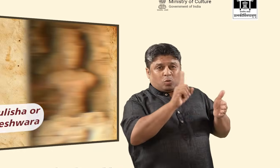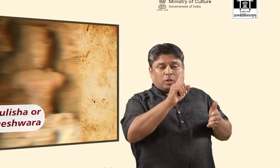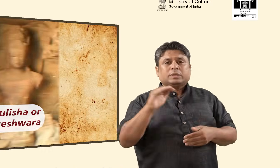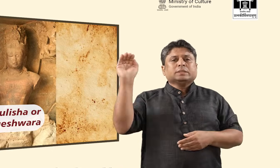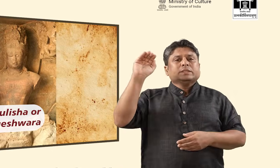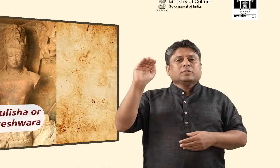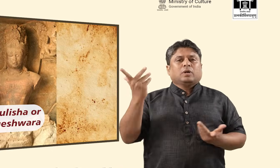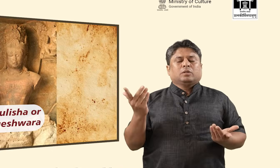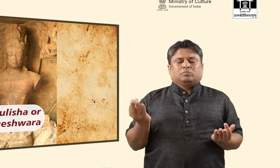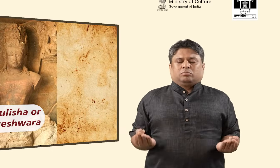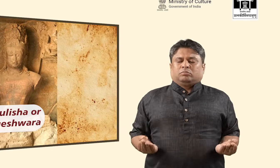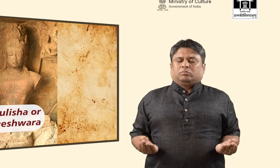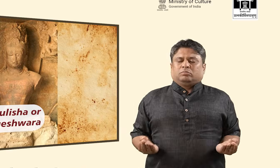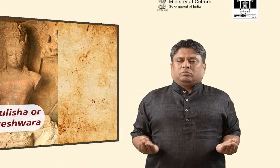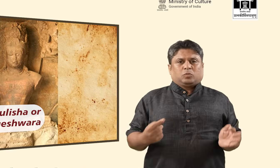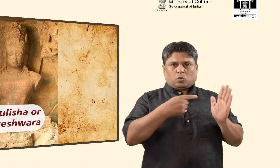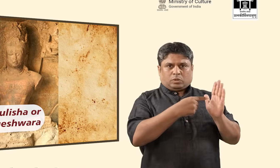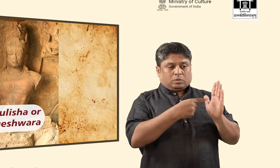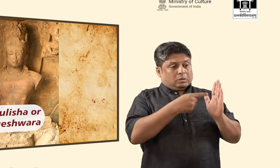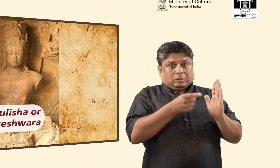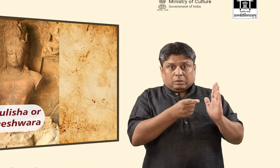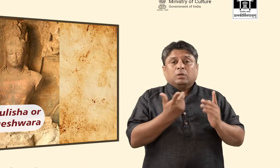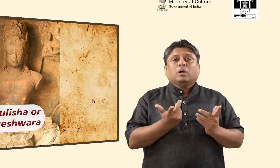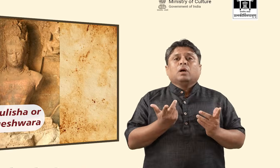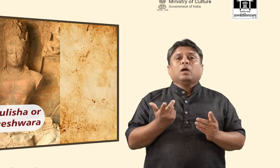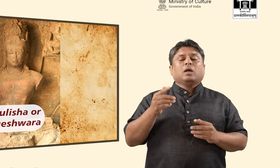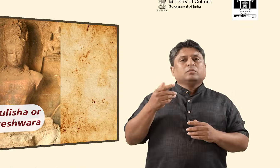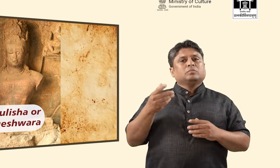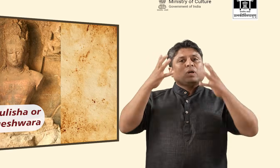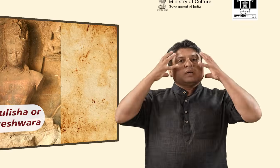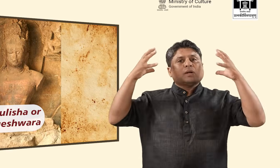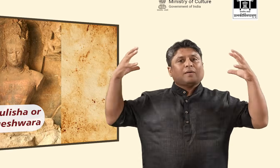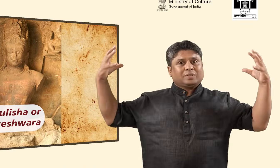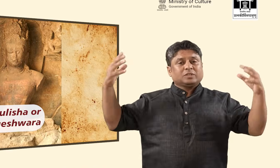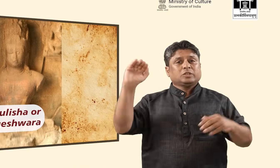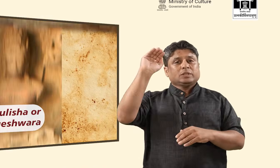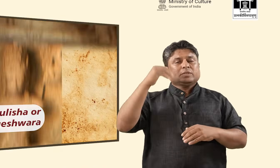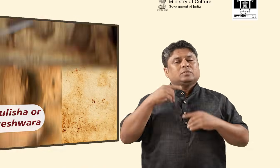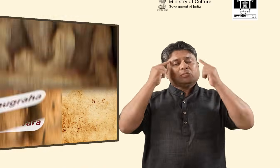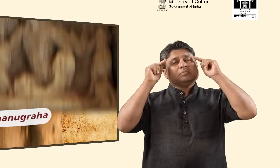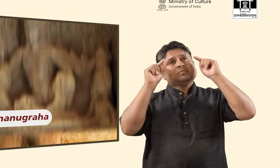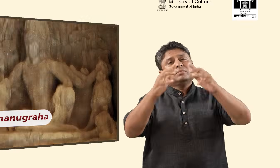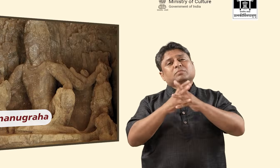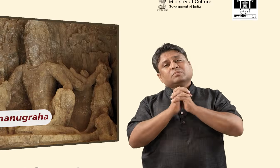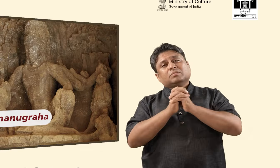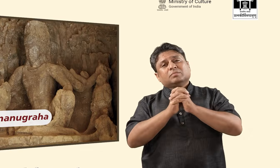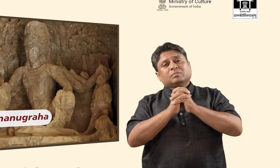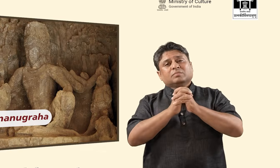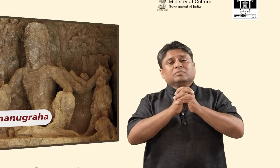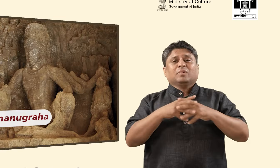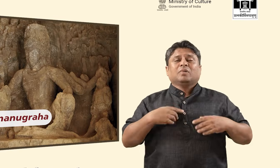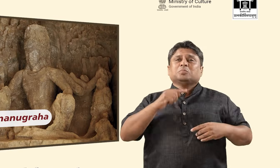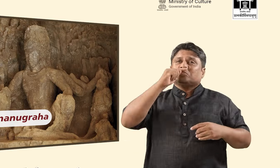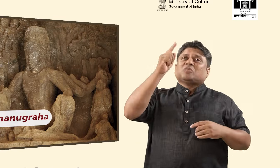लकुलिश किंवा योगेश्वर, योग मुद्रेत विराजमान भगवान शंकर, रावणानुग्रह,